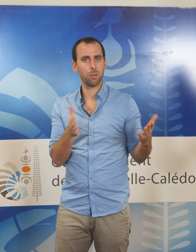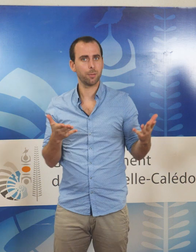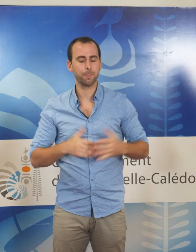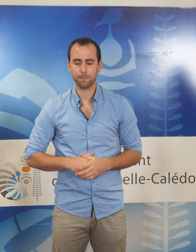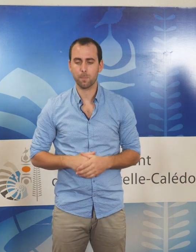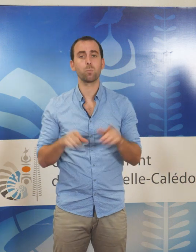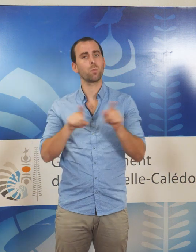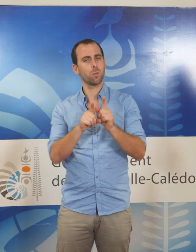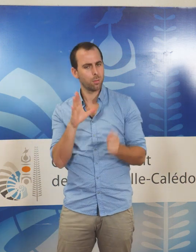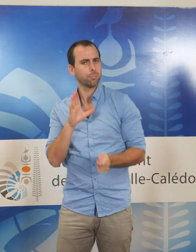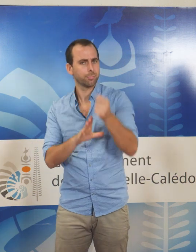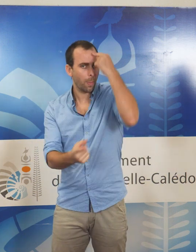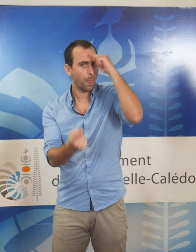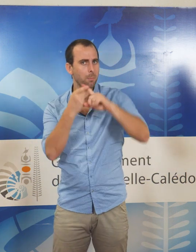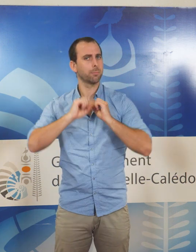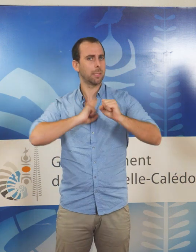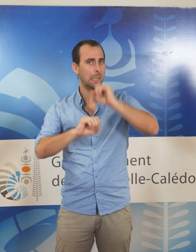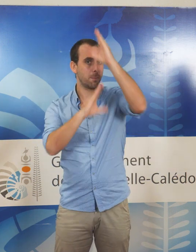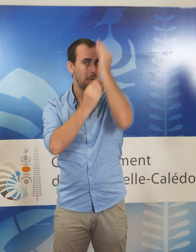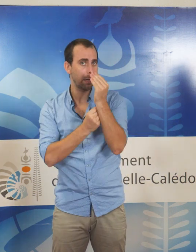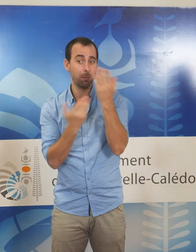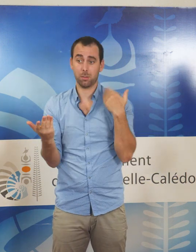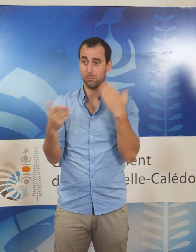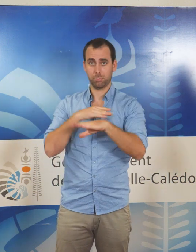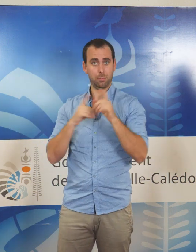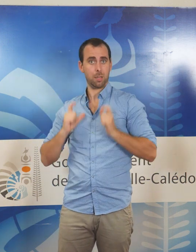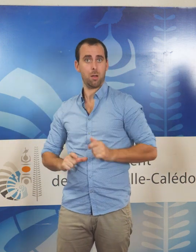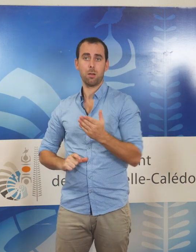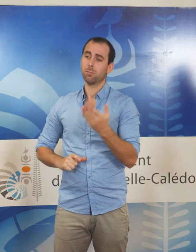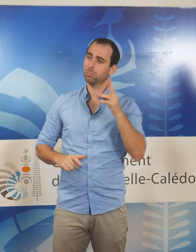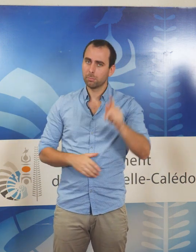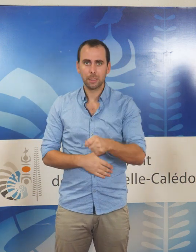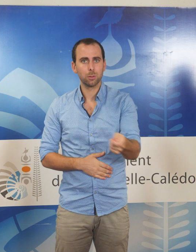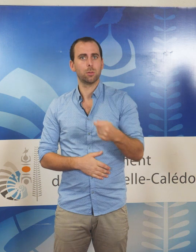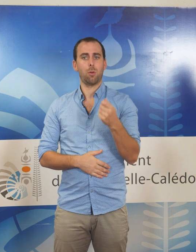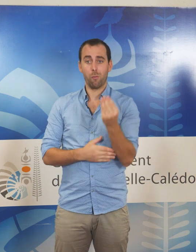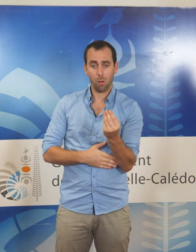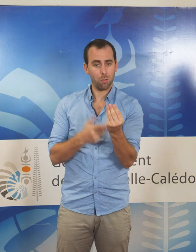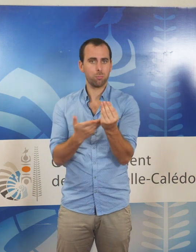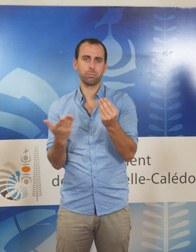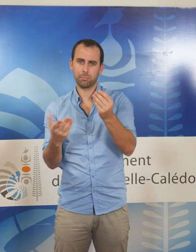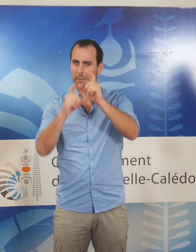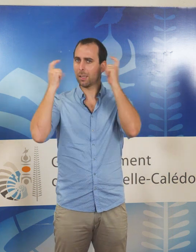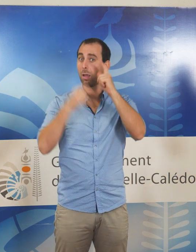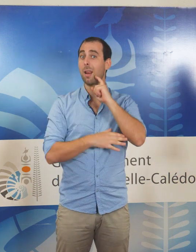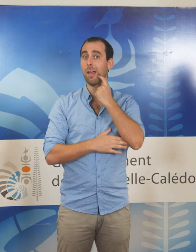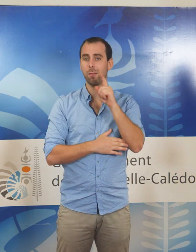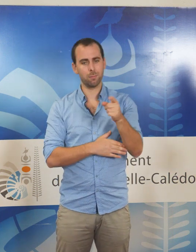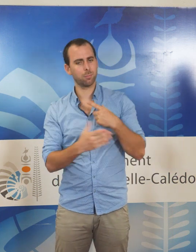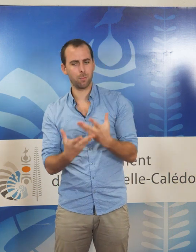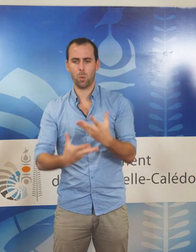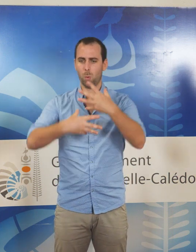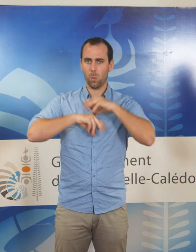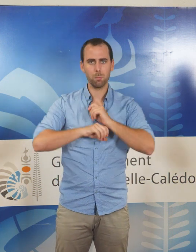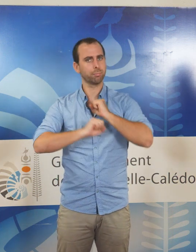barrières, puisque nous considérons que c'est bien également à l'école que les enfants, que les élèves peuvent mieux adopter ces